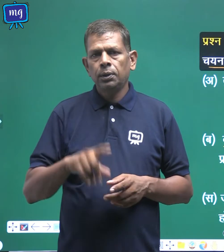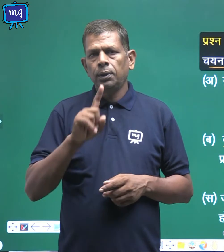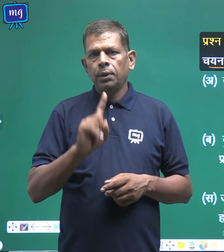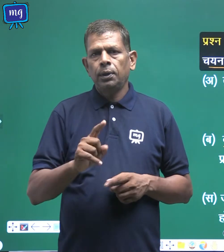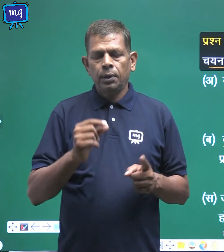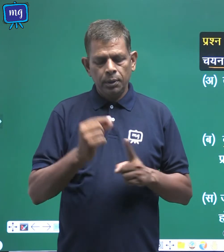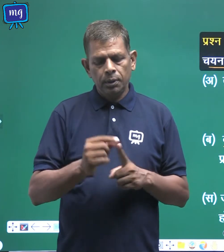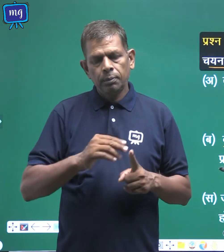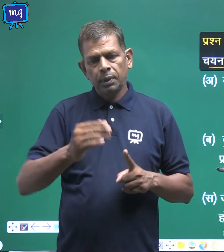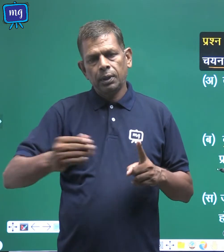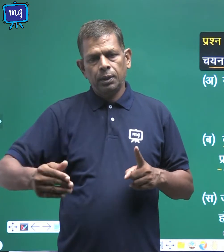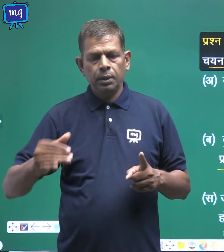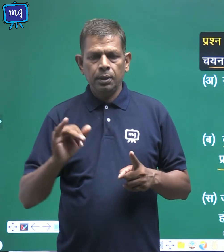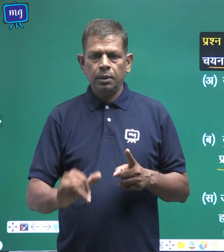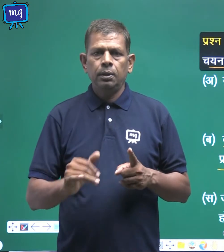एक प्रक्रिया है।